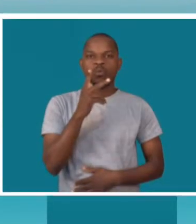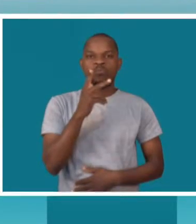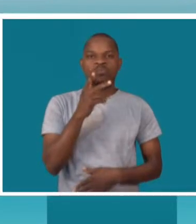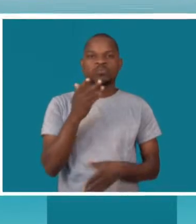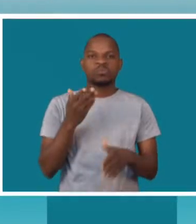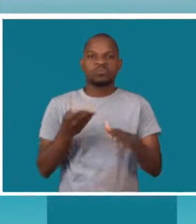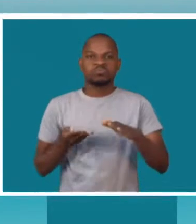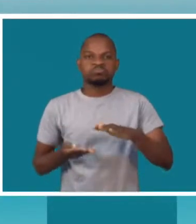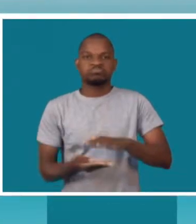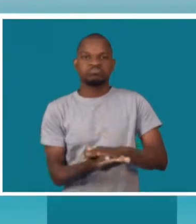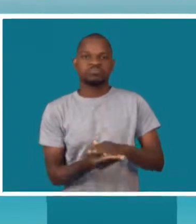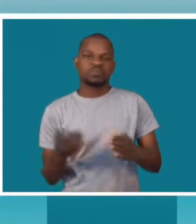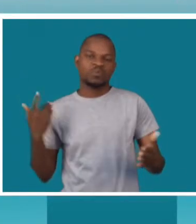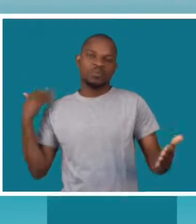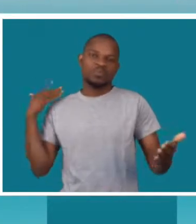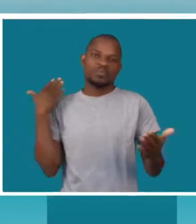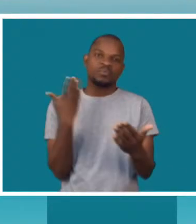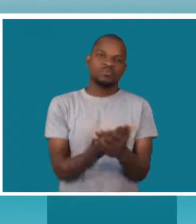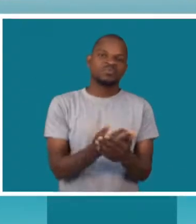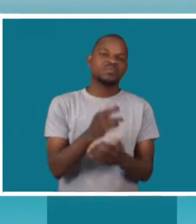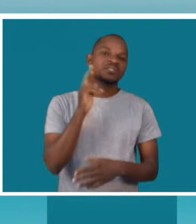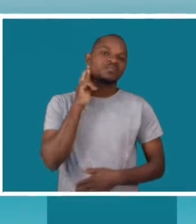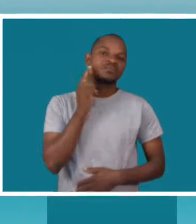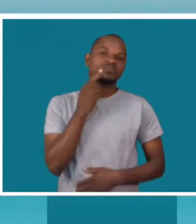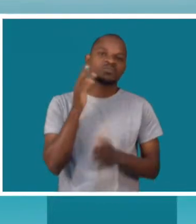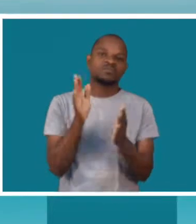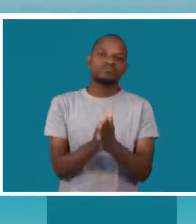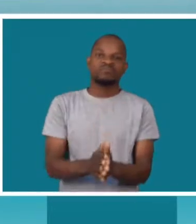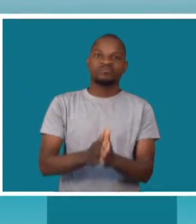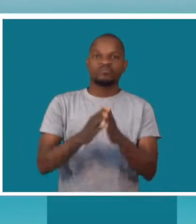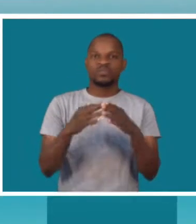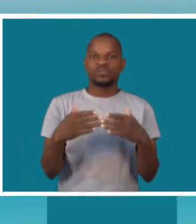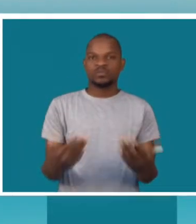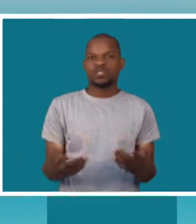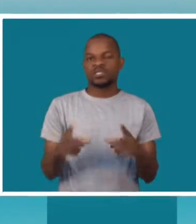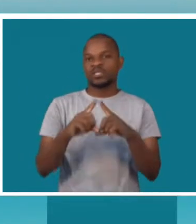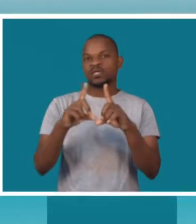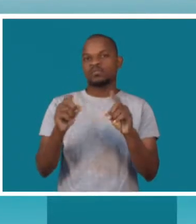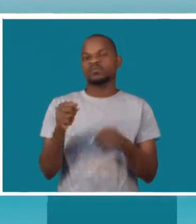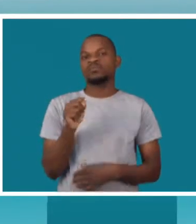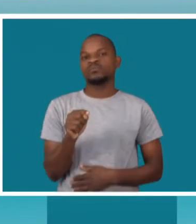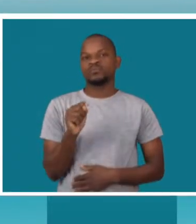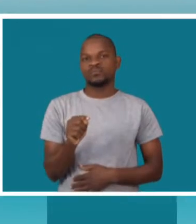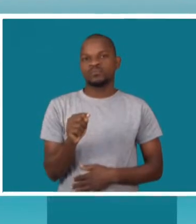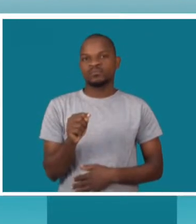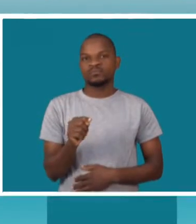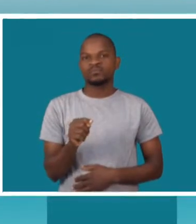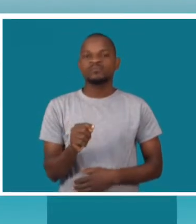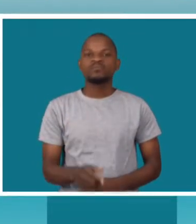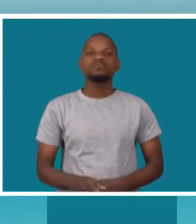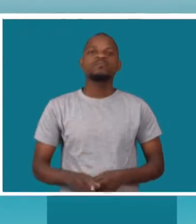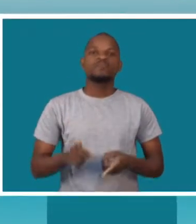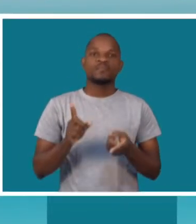acabou sendo arquivado. Até hoje, nenhuma informação a respeito disso é falada.